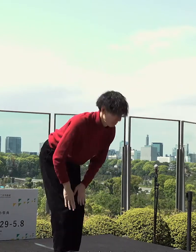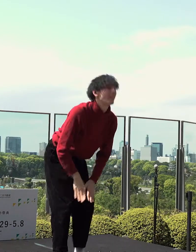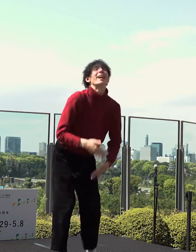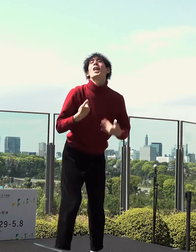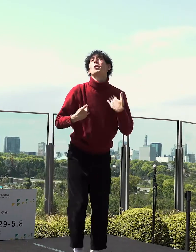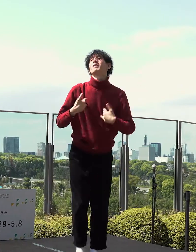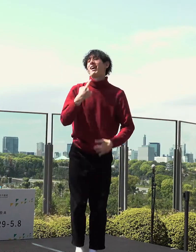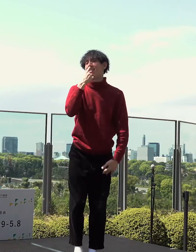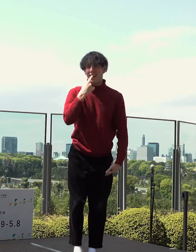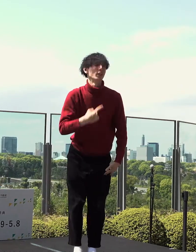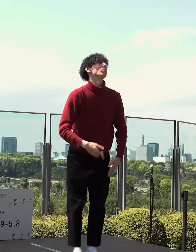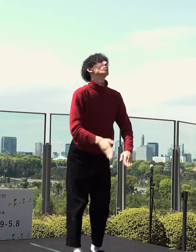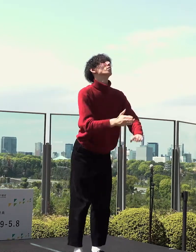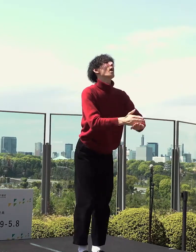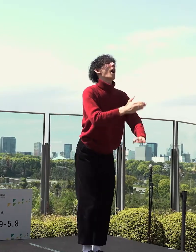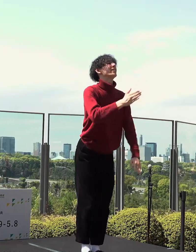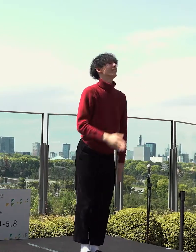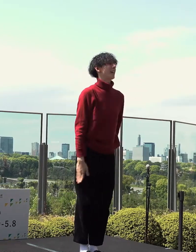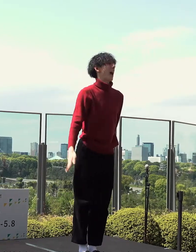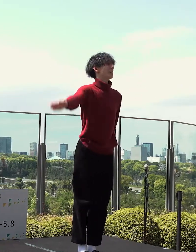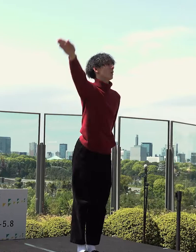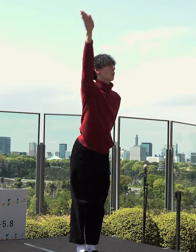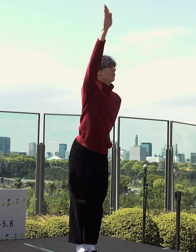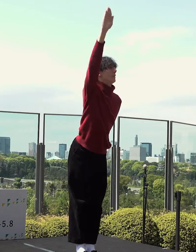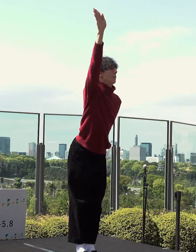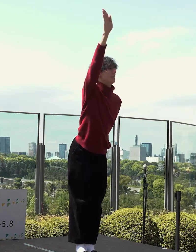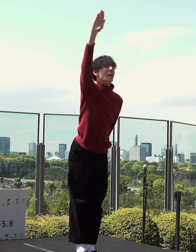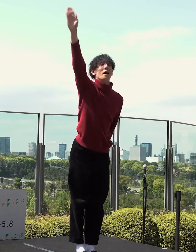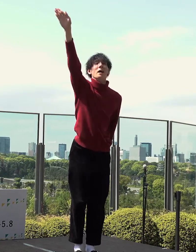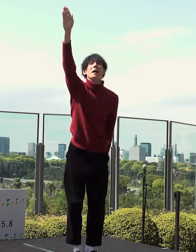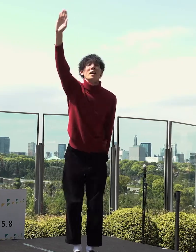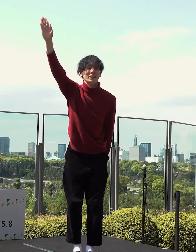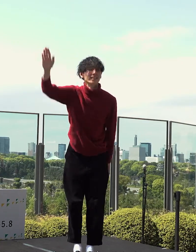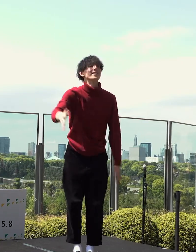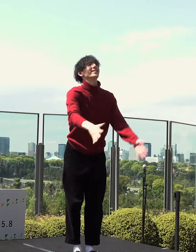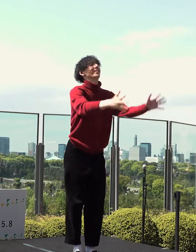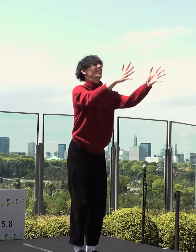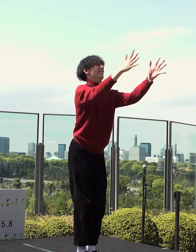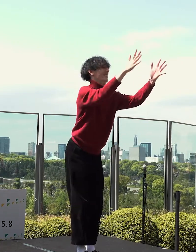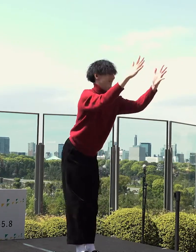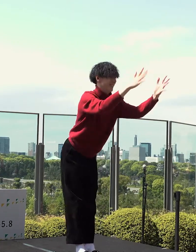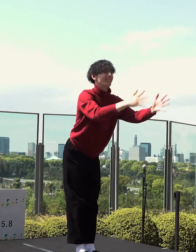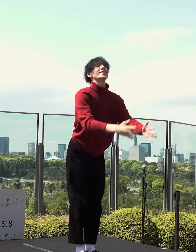が、僕はとても楽しかったです、どうぞありがとうございました、